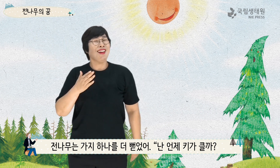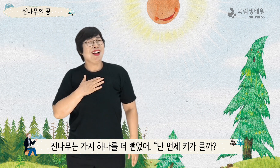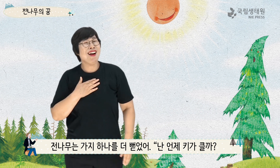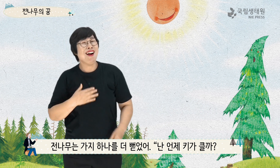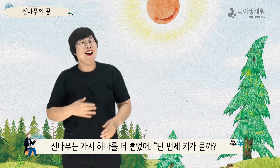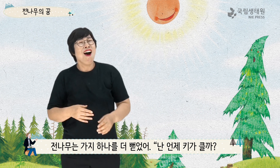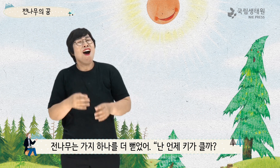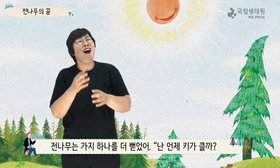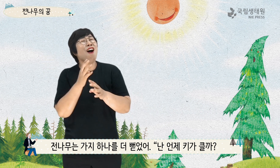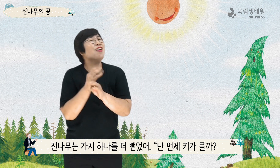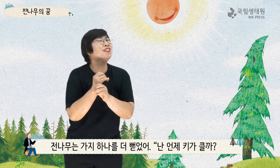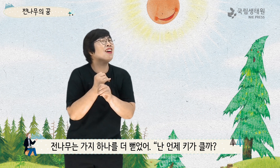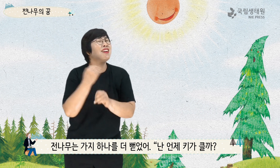난 언제 키가 클까?